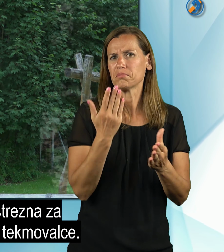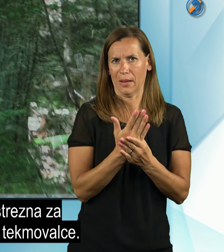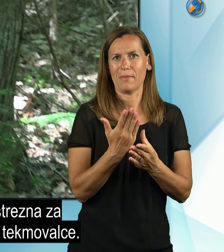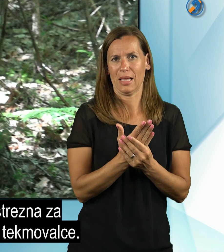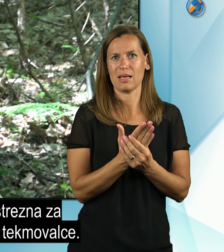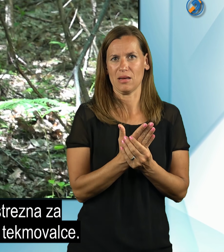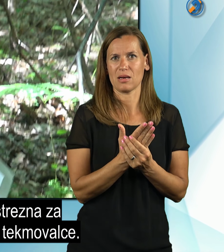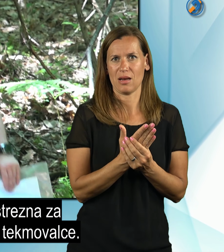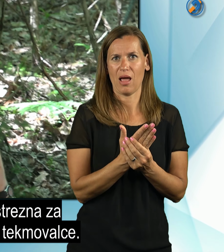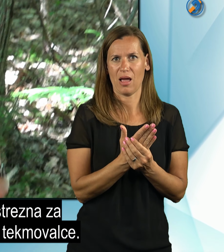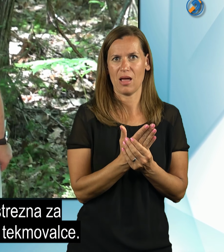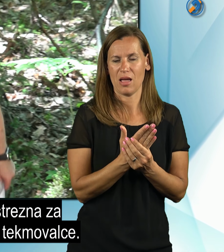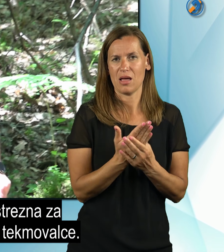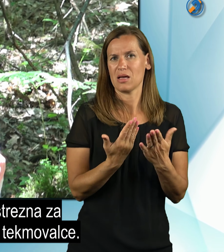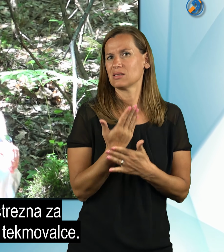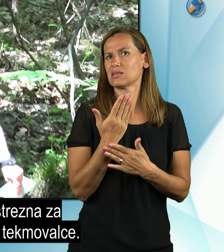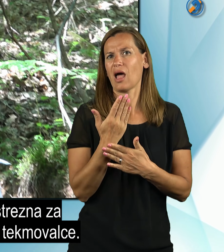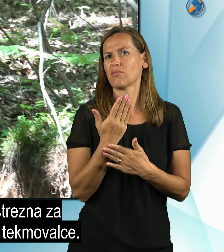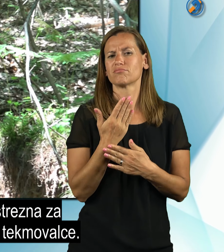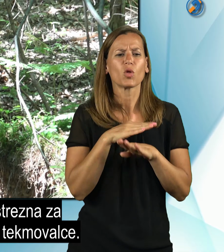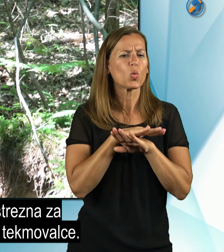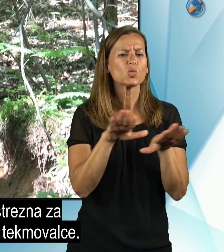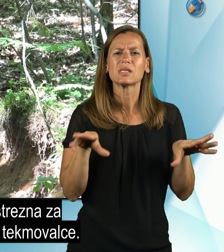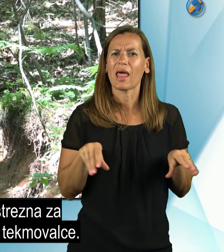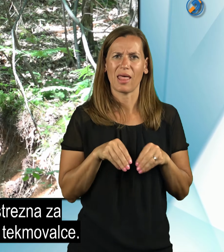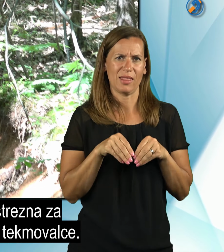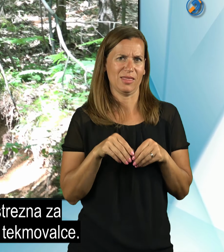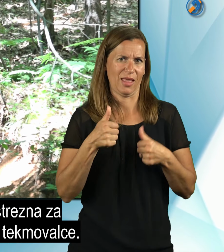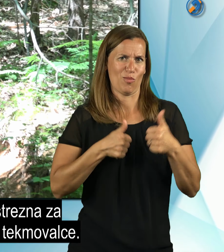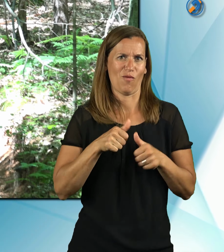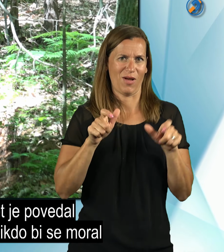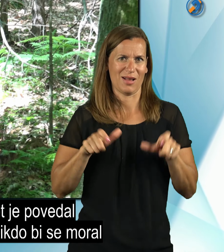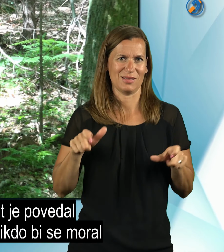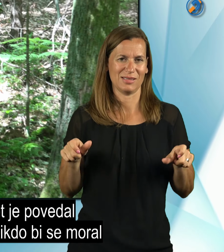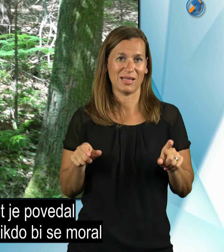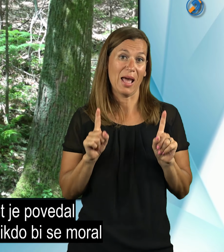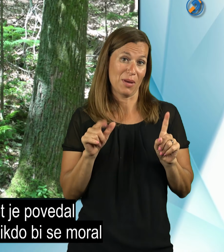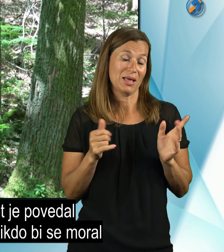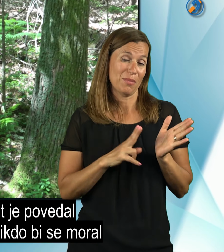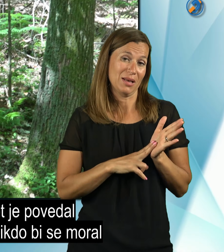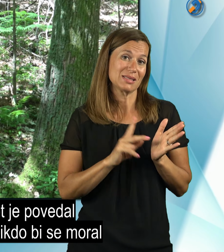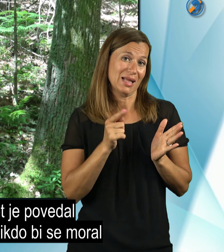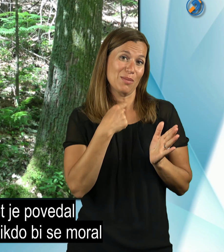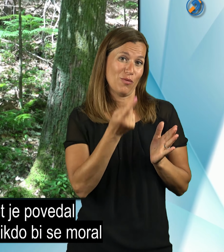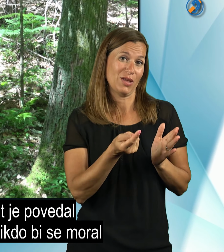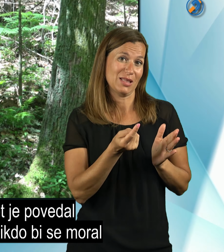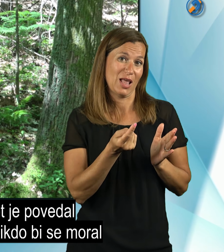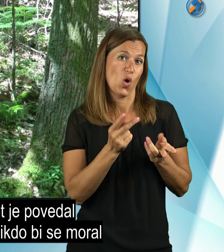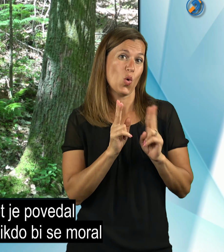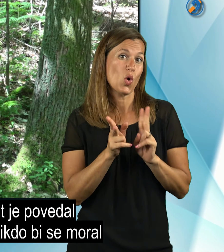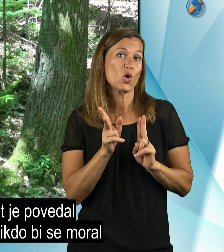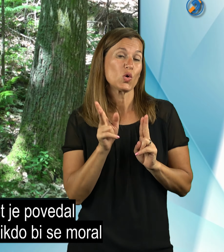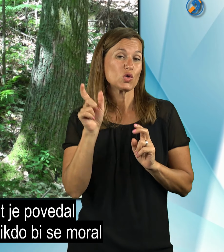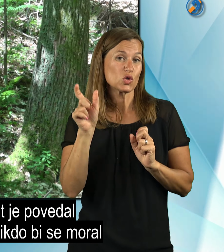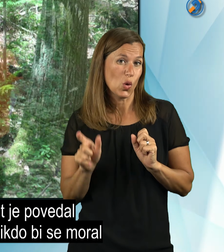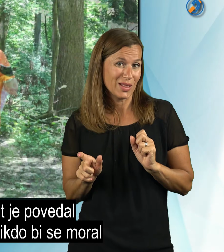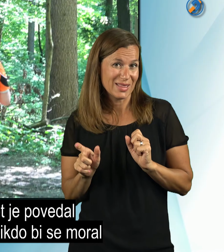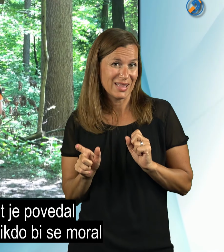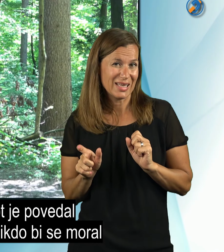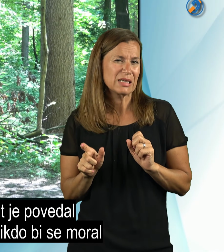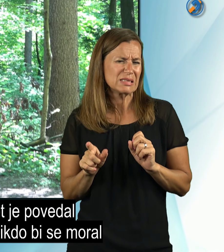povsem ustrezna za vse naše tekmovalce. Res, da je pa res to, kar je sodnik povedal, da marsikdo bi